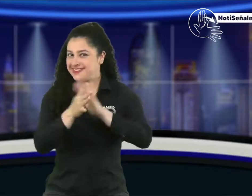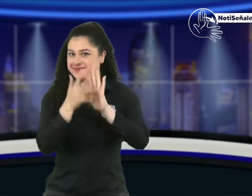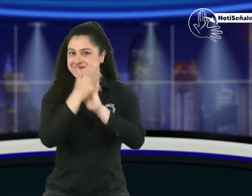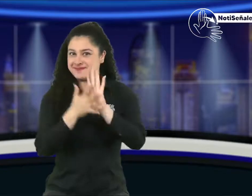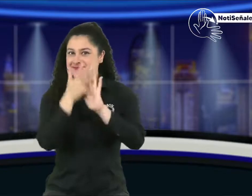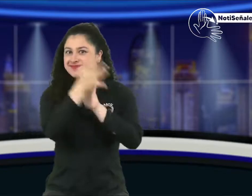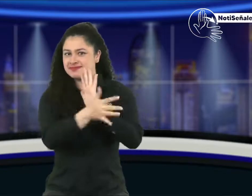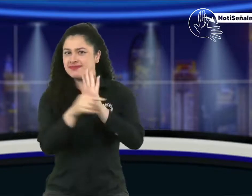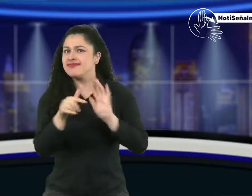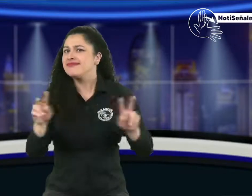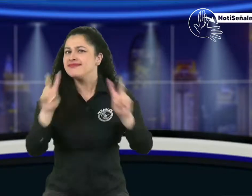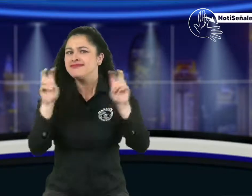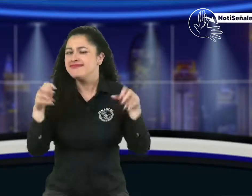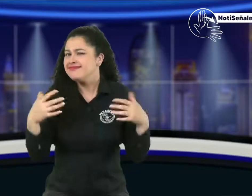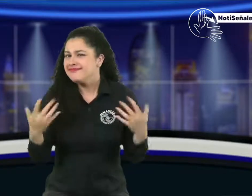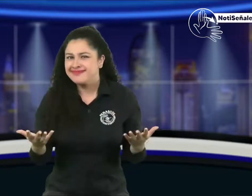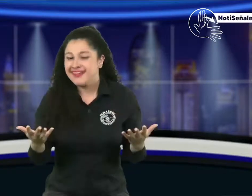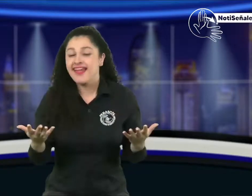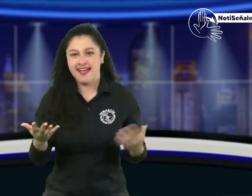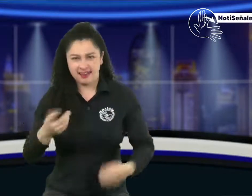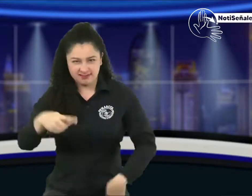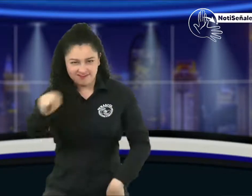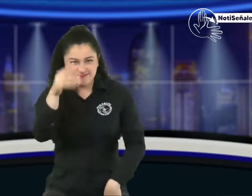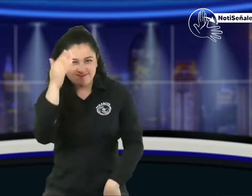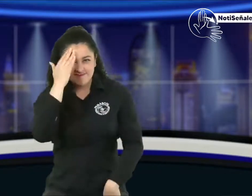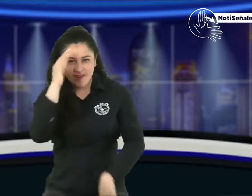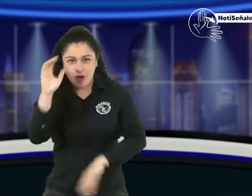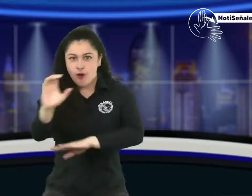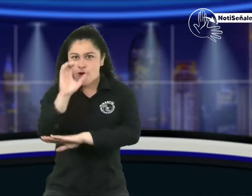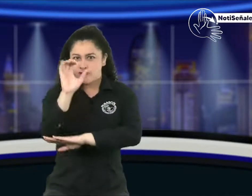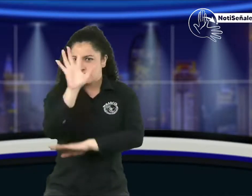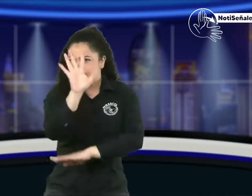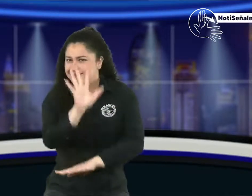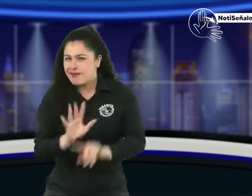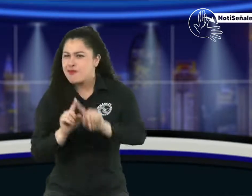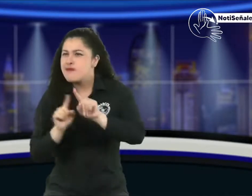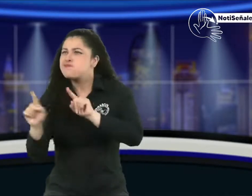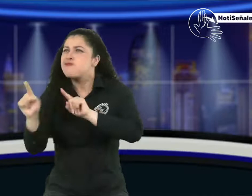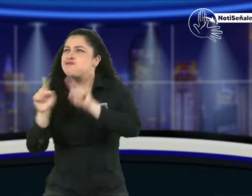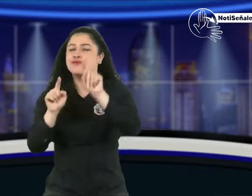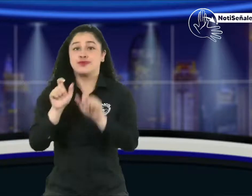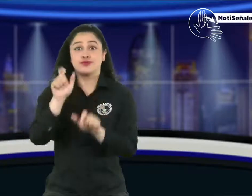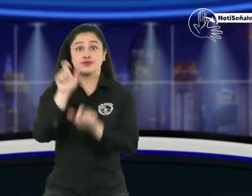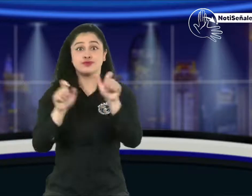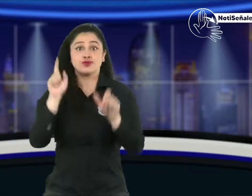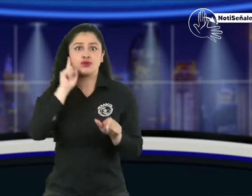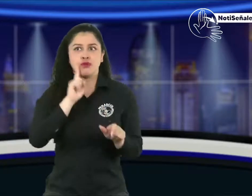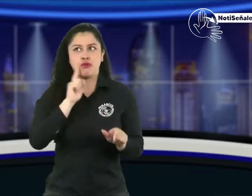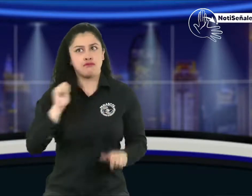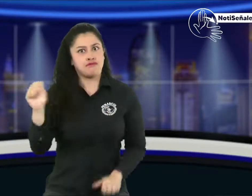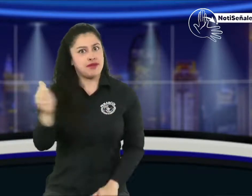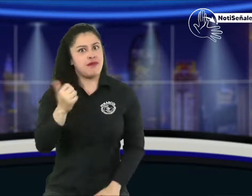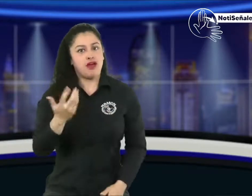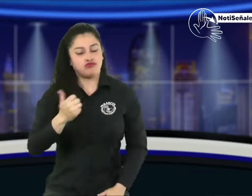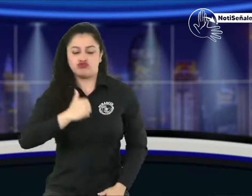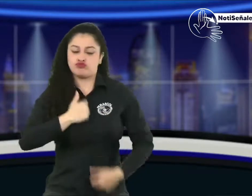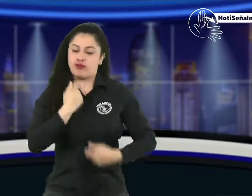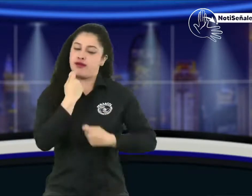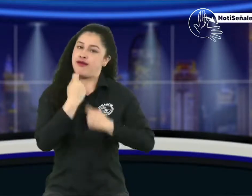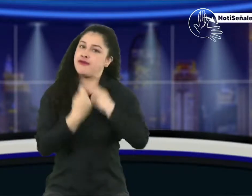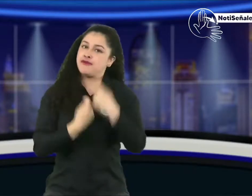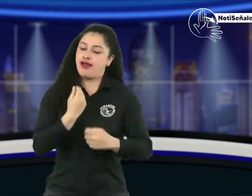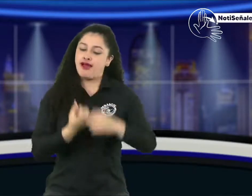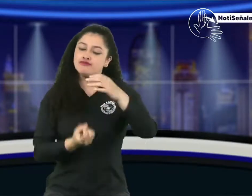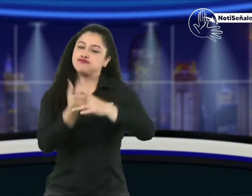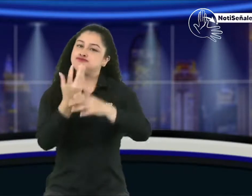muy bien es importante continuamos aquí en noti señales ustedes saben a nivel nacional hay personas